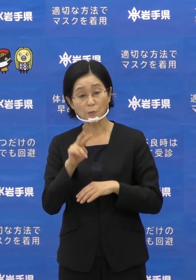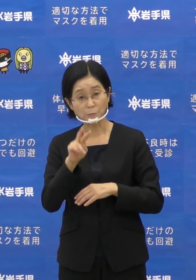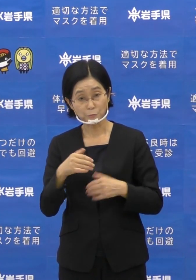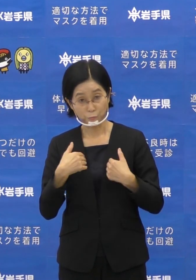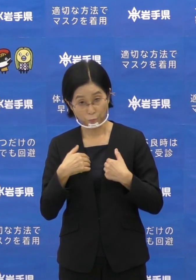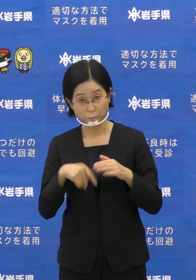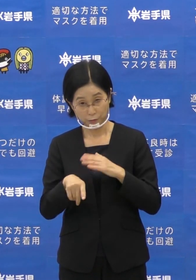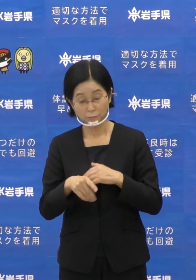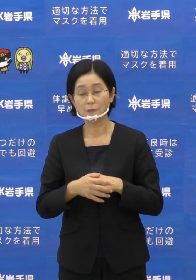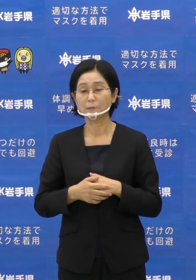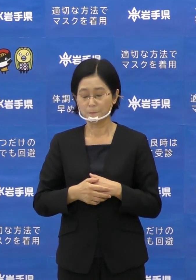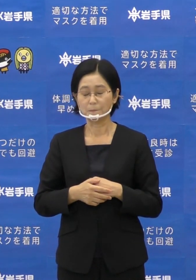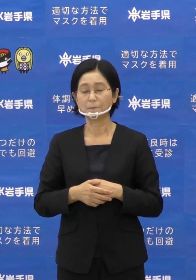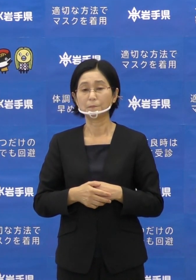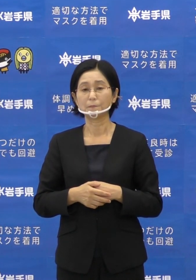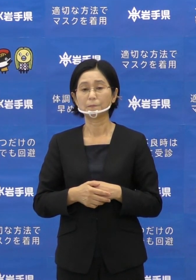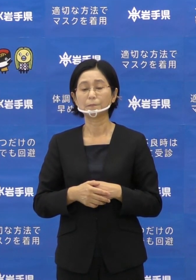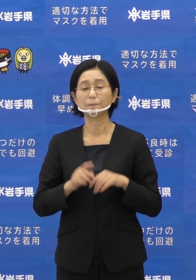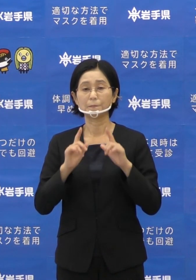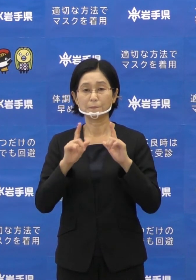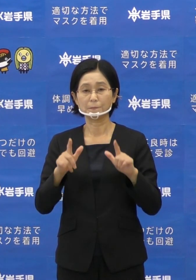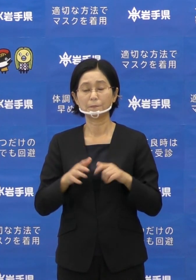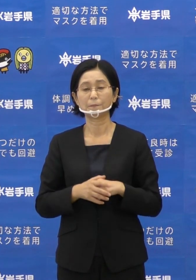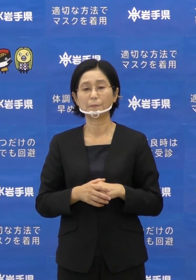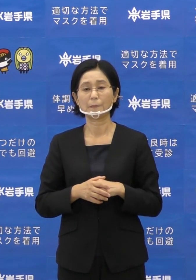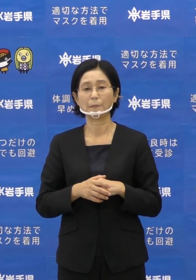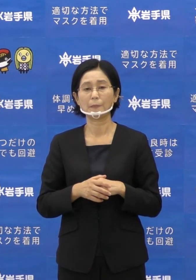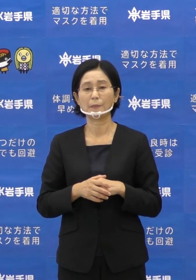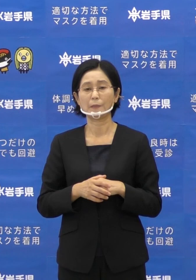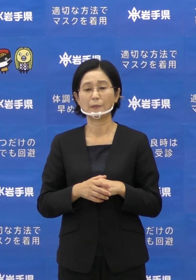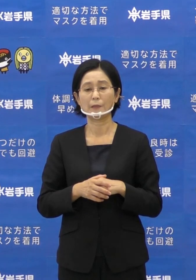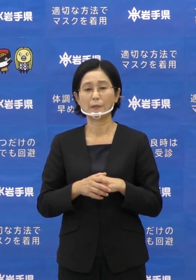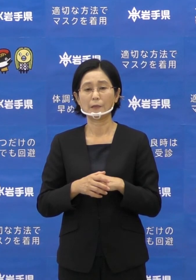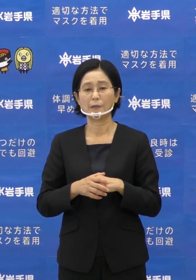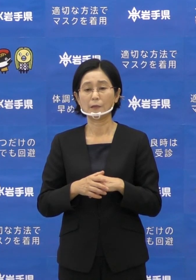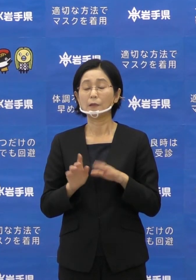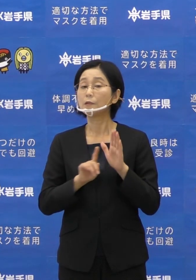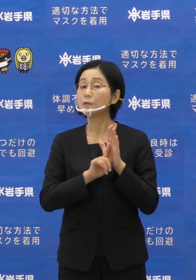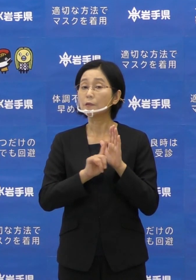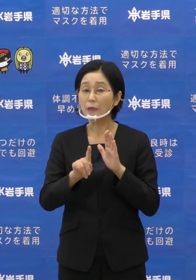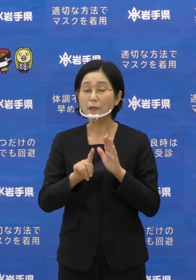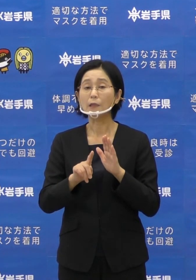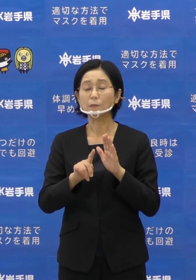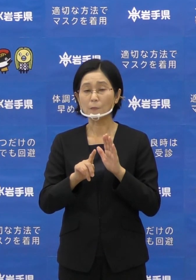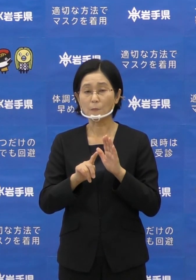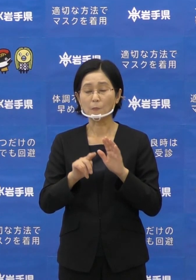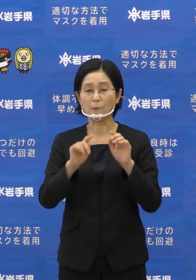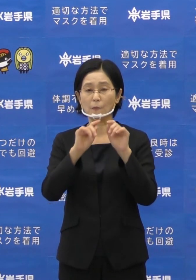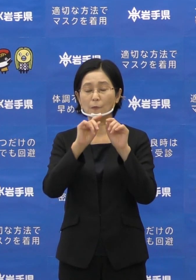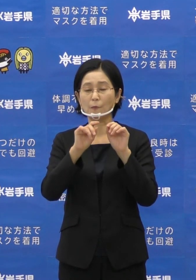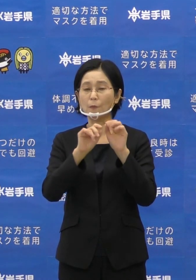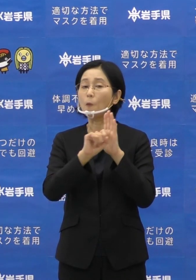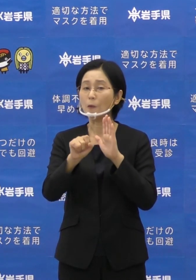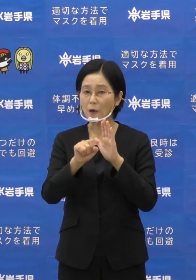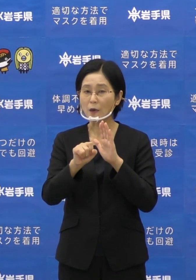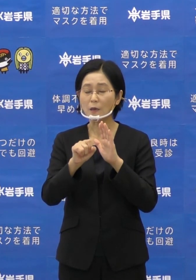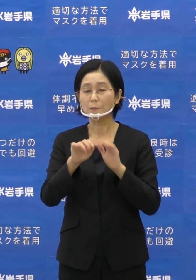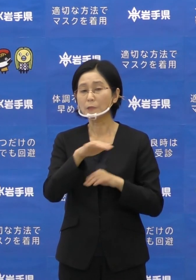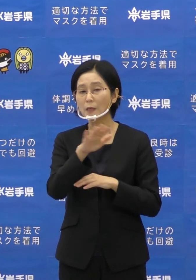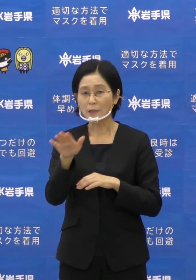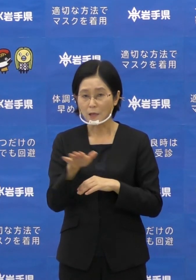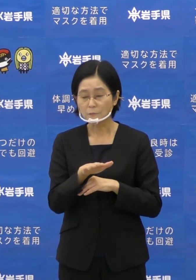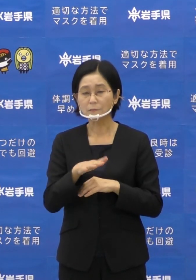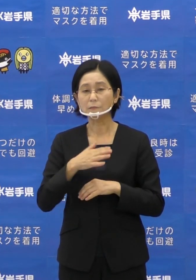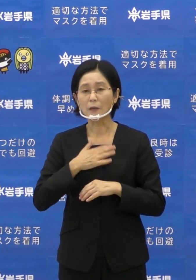この結果が新規感染者数の数字に出るには2週間かかりますので、そこは県民の皆